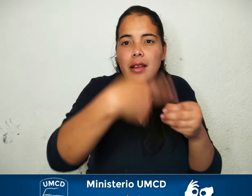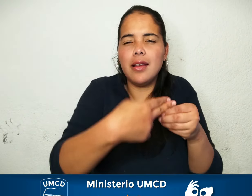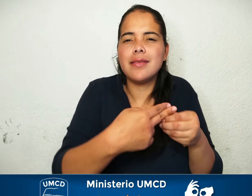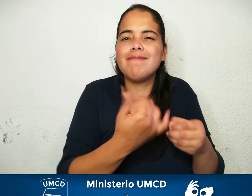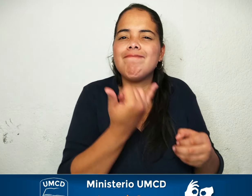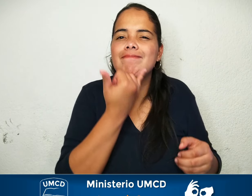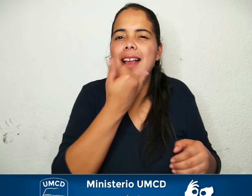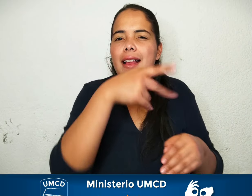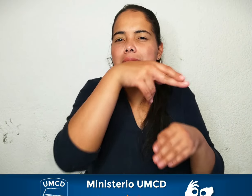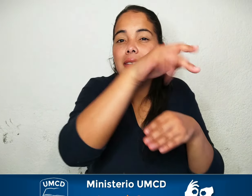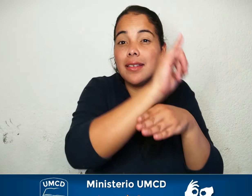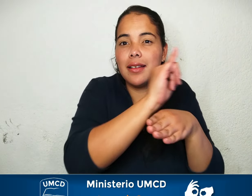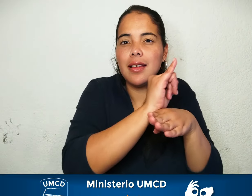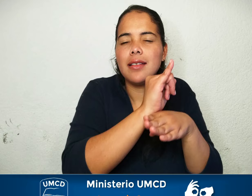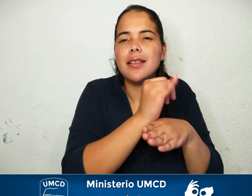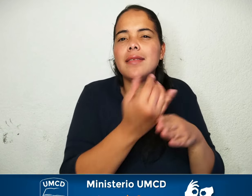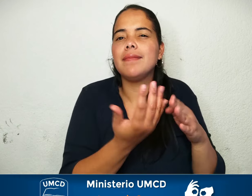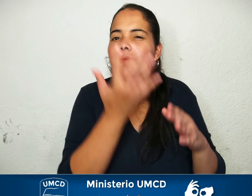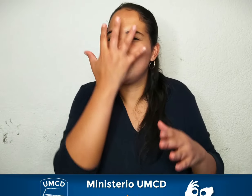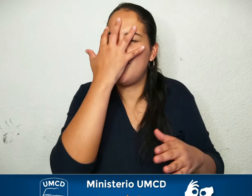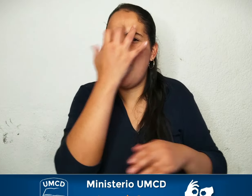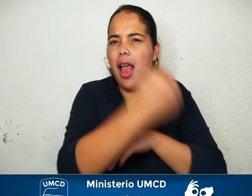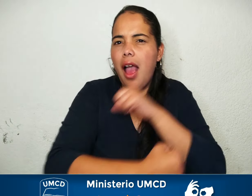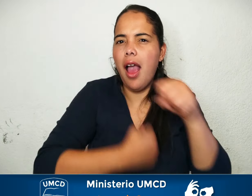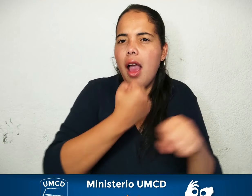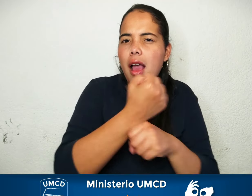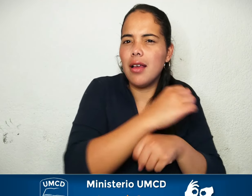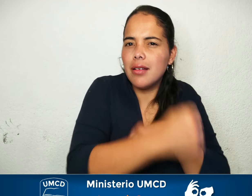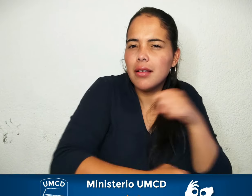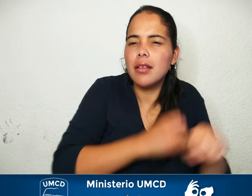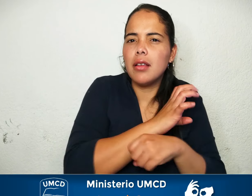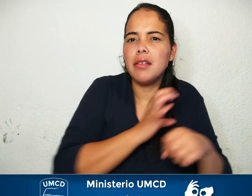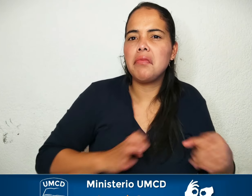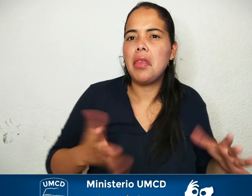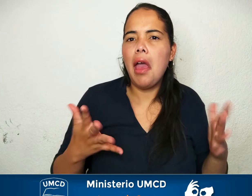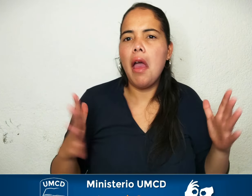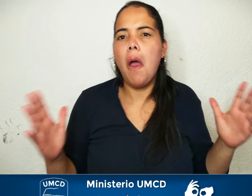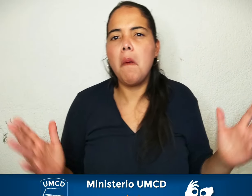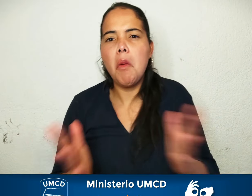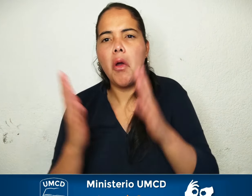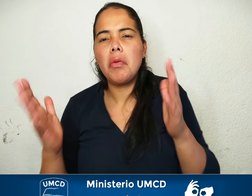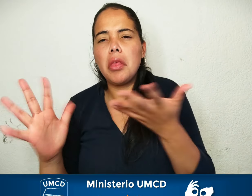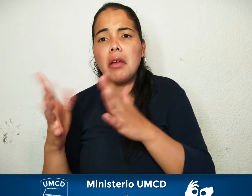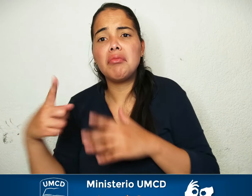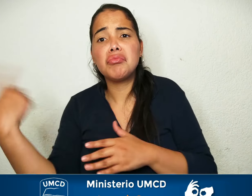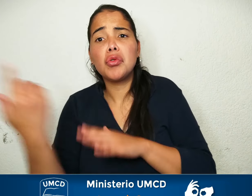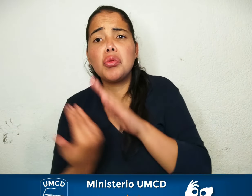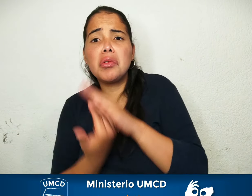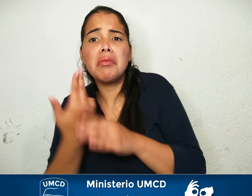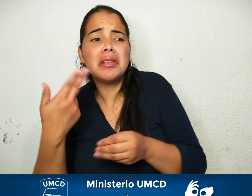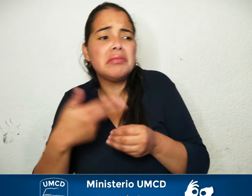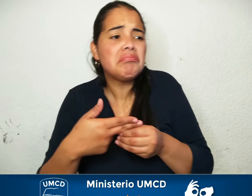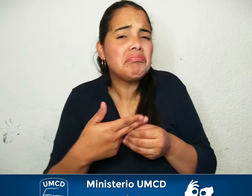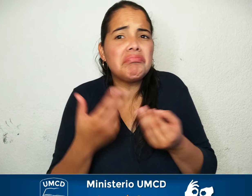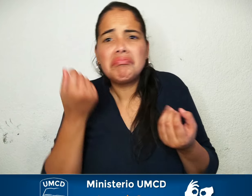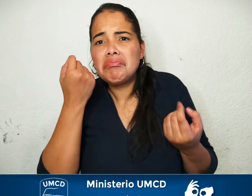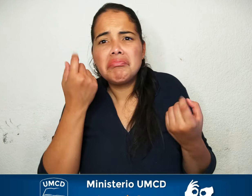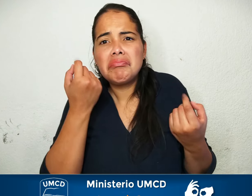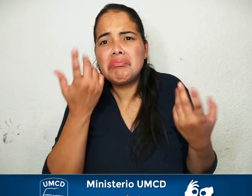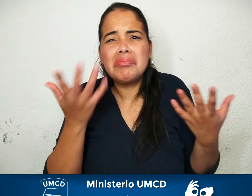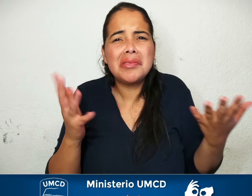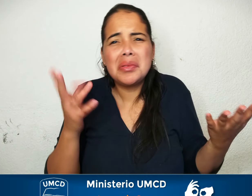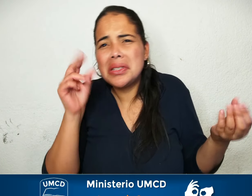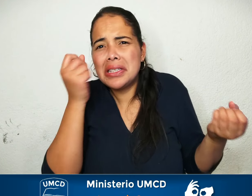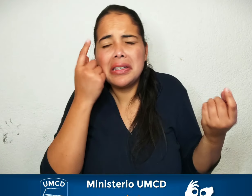Lamentablemente habían algunos hermanos en la iglesia que ya habían llegado a conocer mucho de Dios y de la palabra, y ellos entendían que